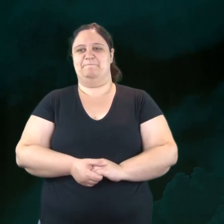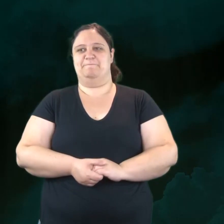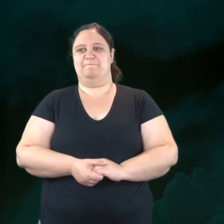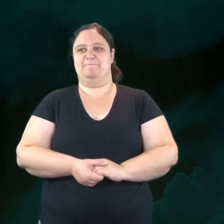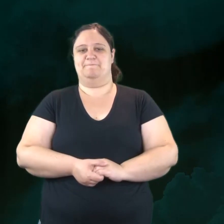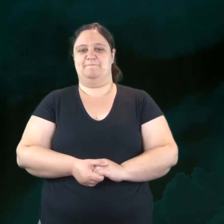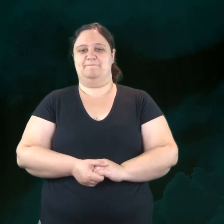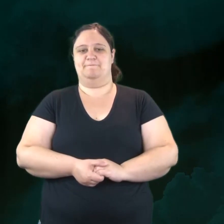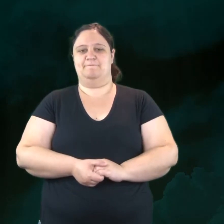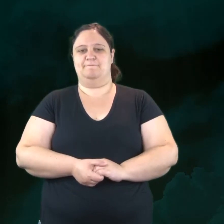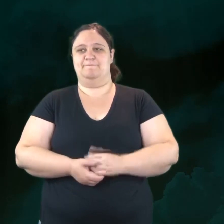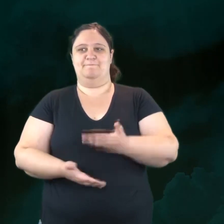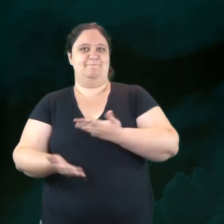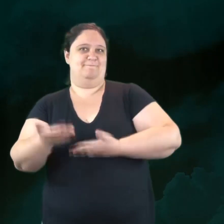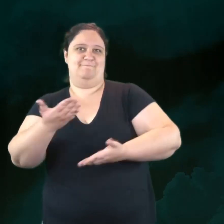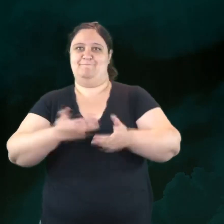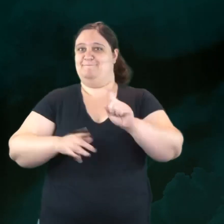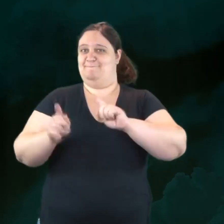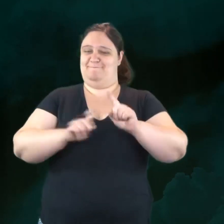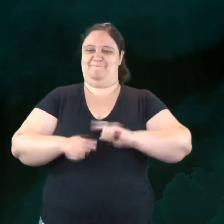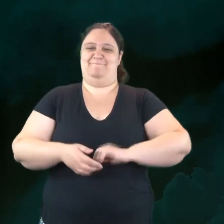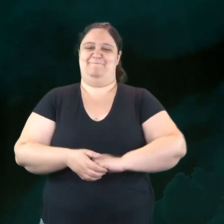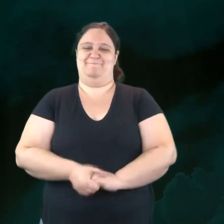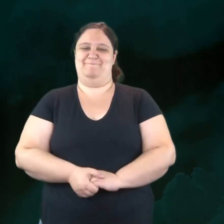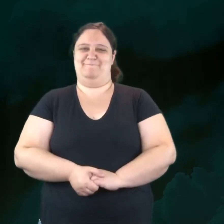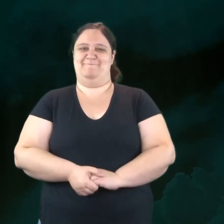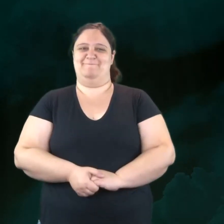Não compartilhar, não.